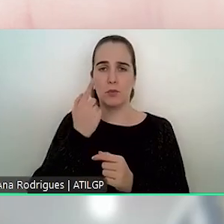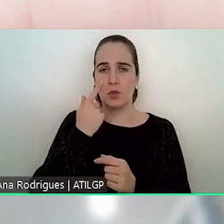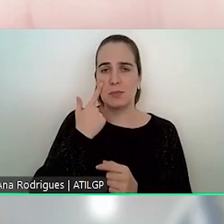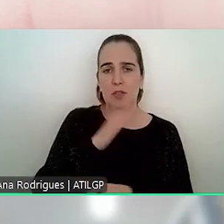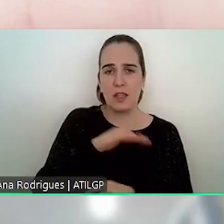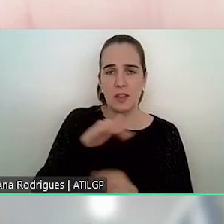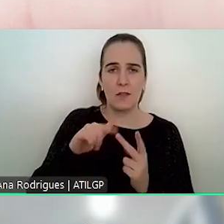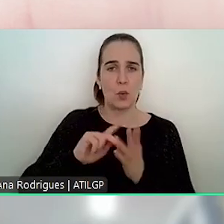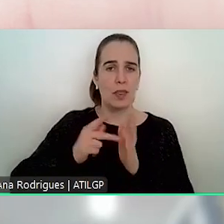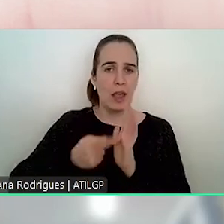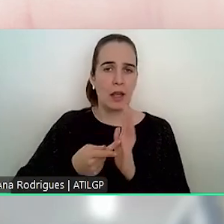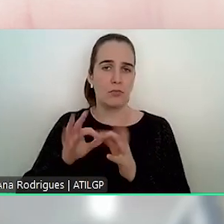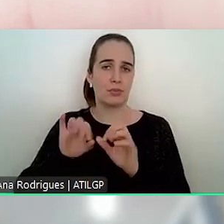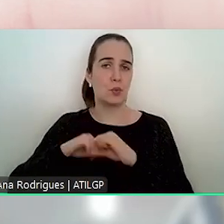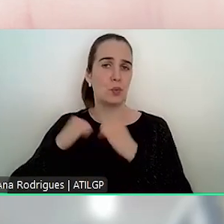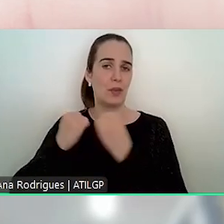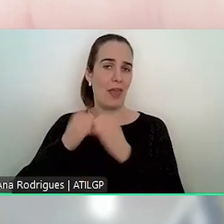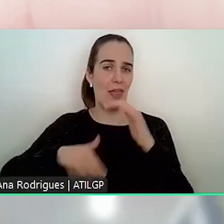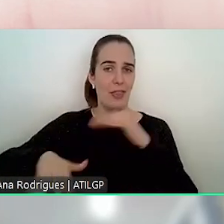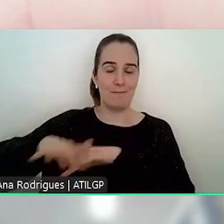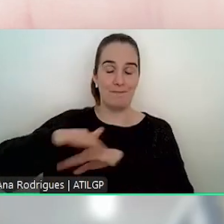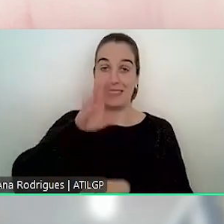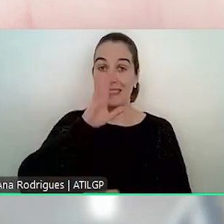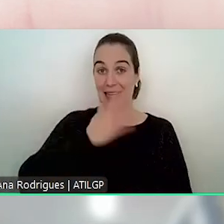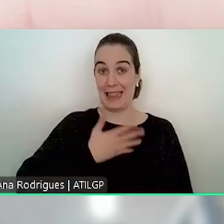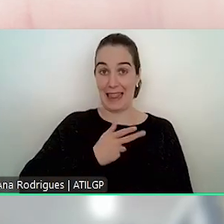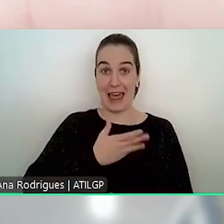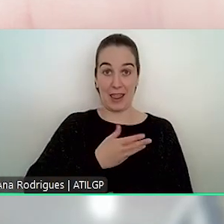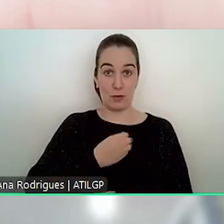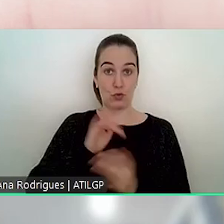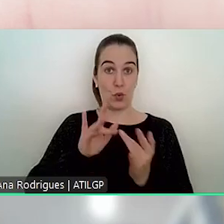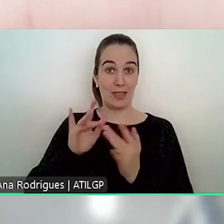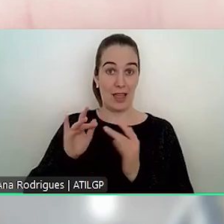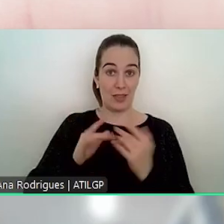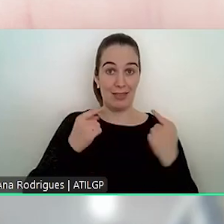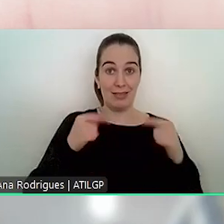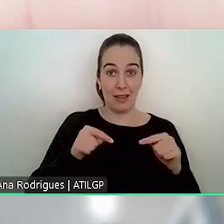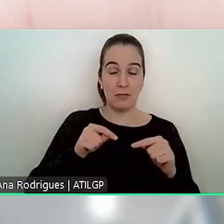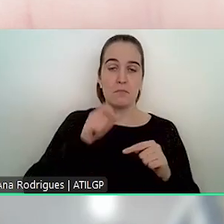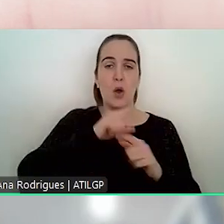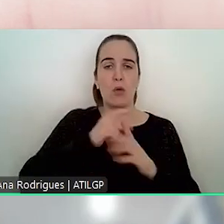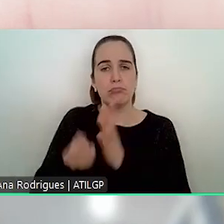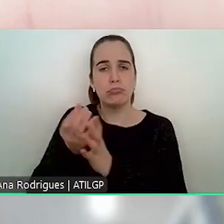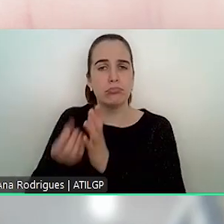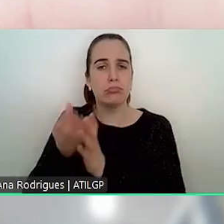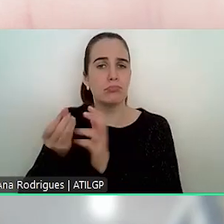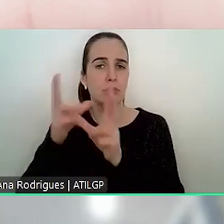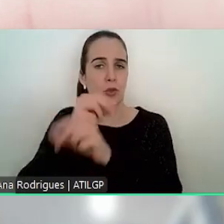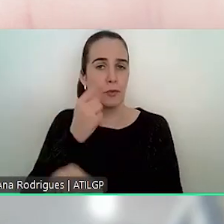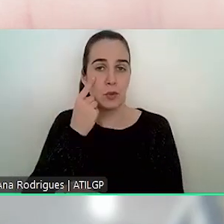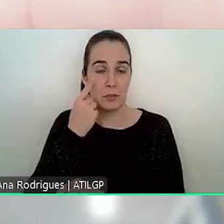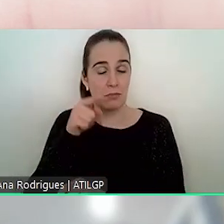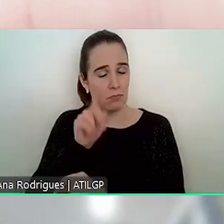como um todo, porque de facto o manuseamento dos dados tem este potencial de geração de conhecimento que também deve